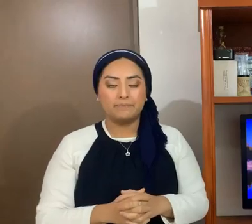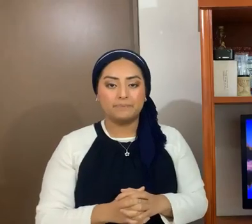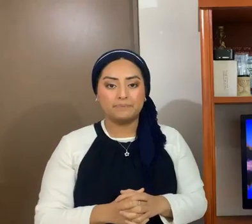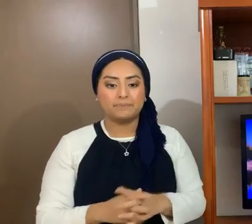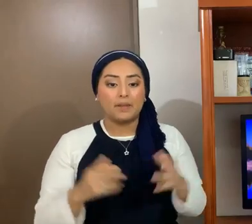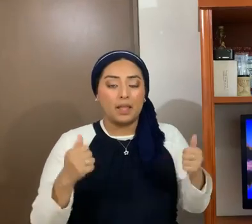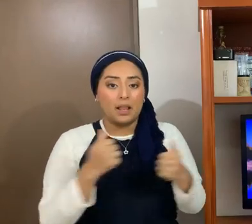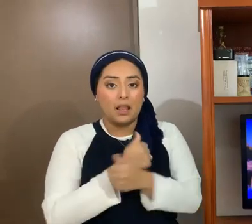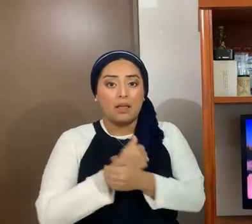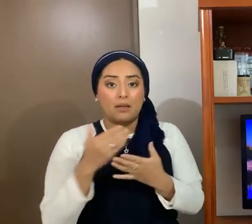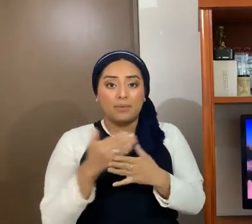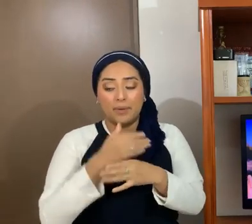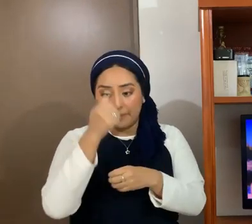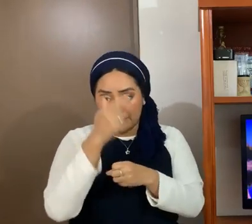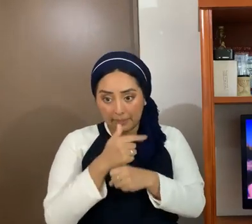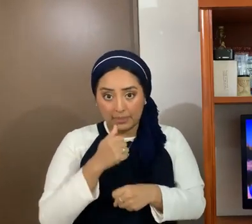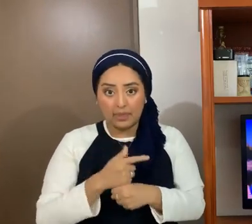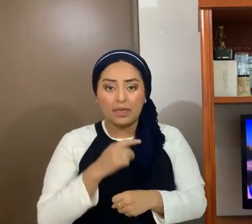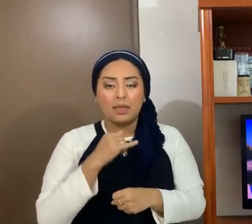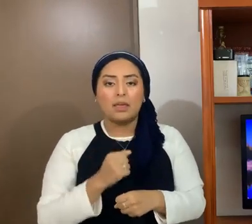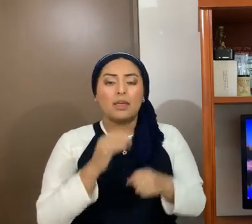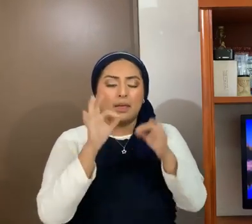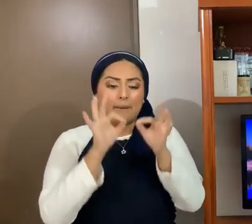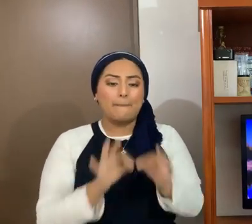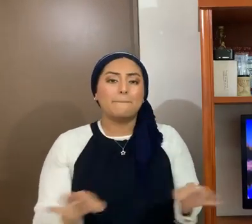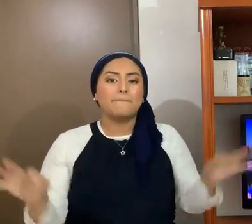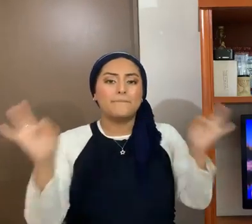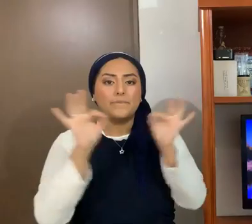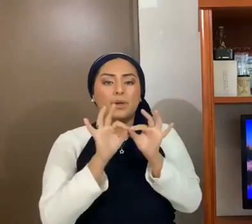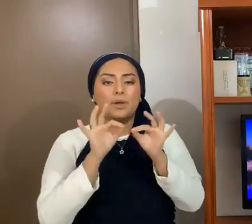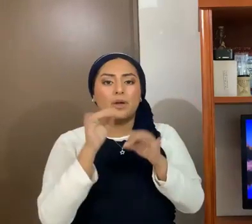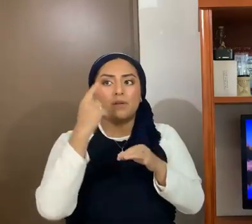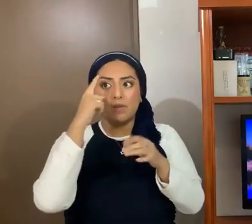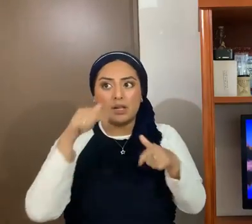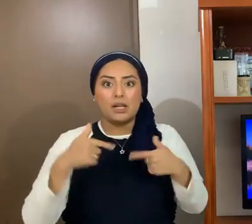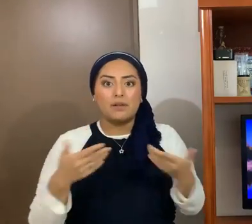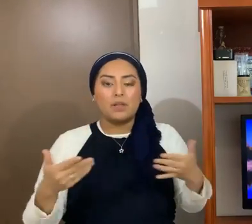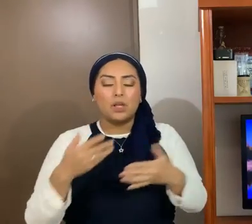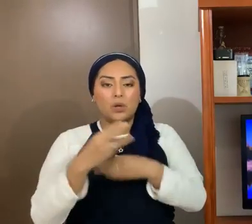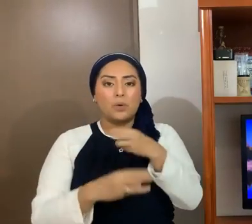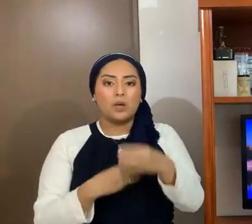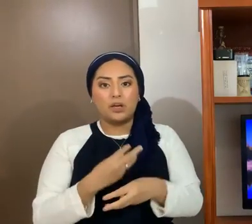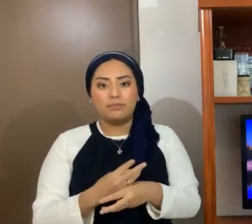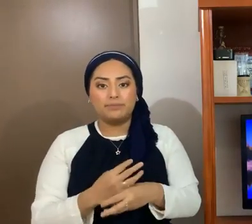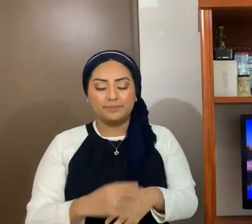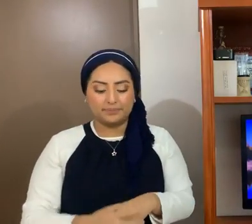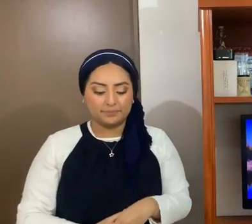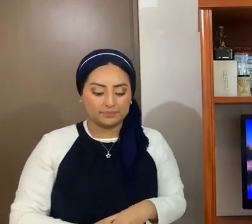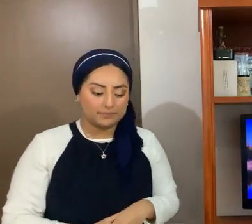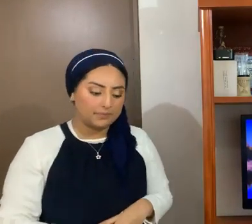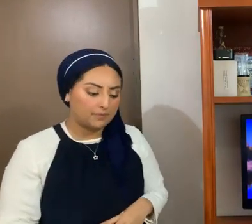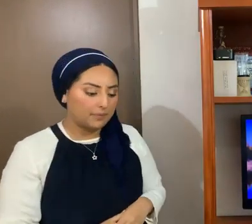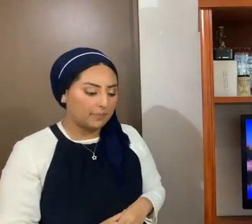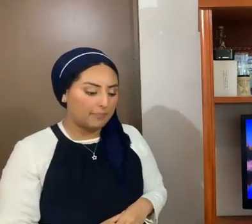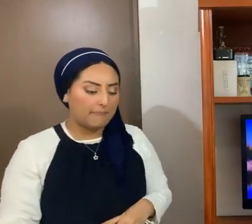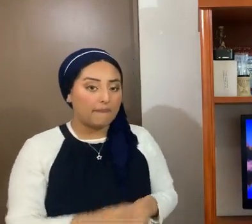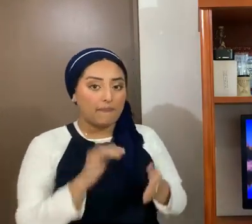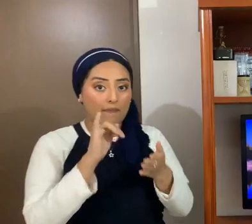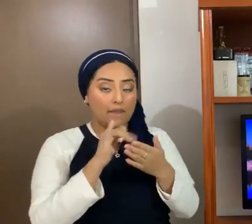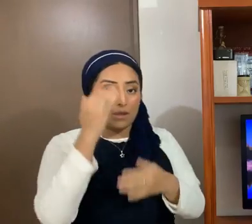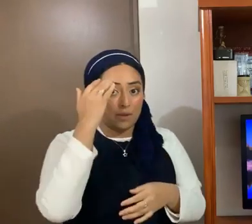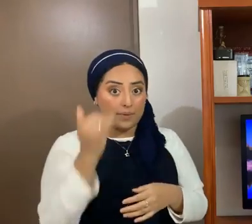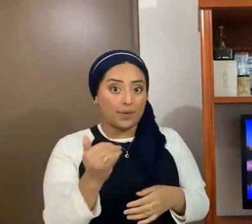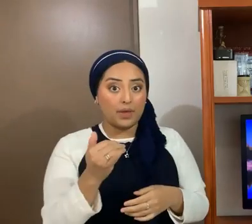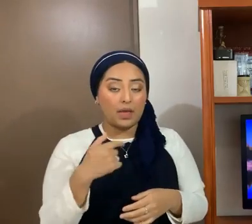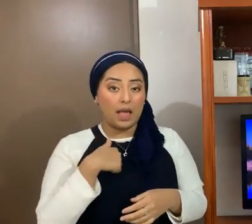el amor entre los Meshijim es fundamental para sobrevivir en este mundo hostil. Aleluya, sí. Pero por lo tanto,